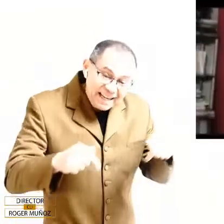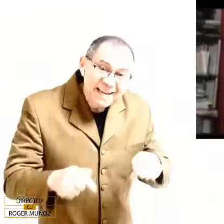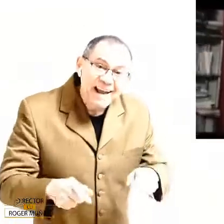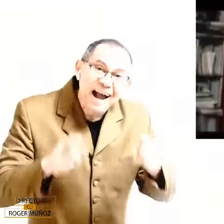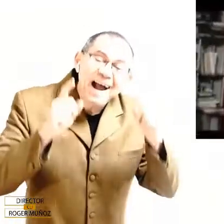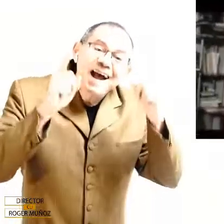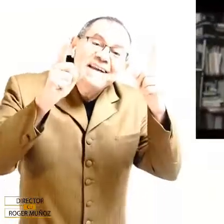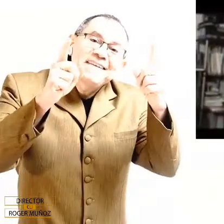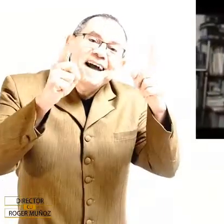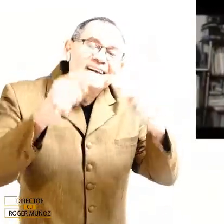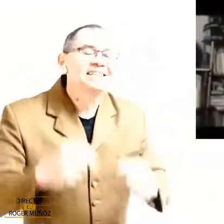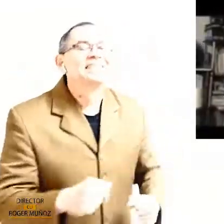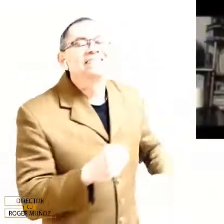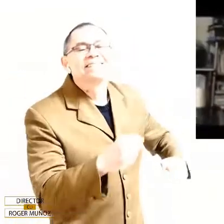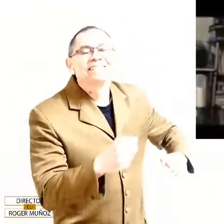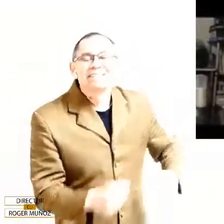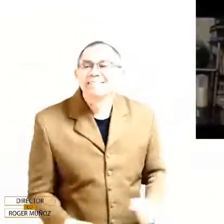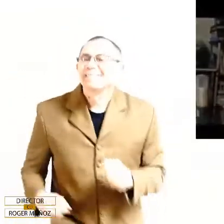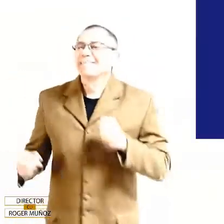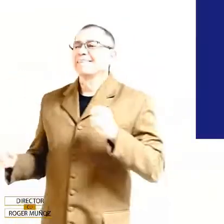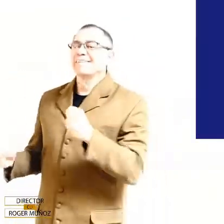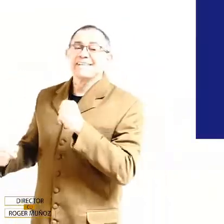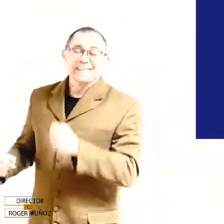De aquí allá,